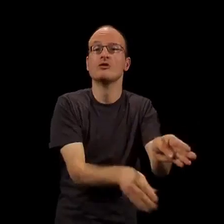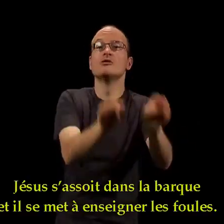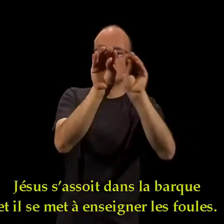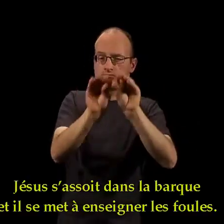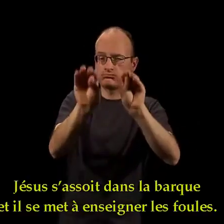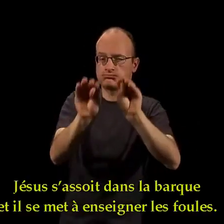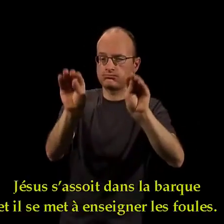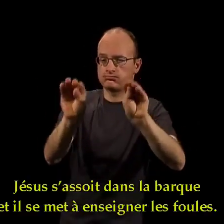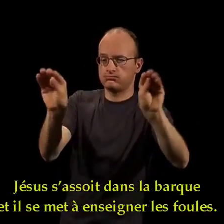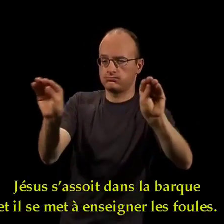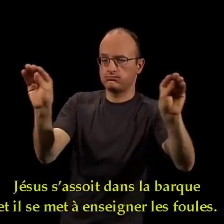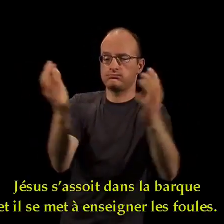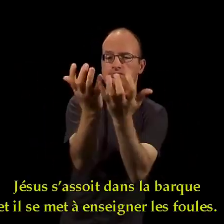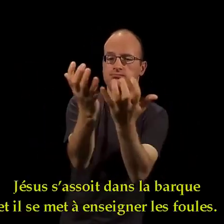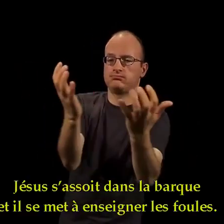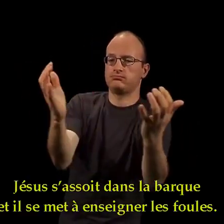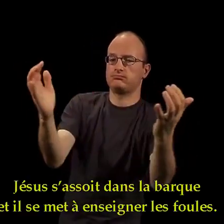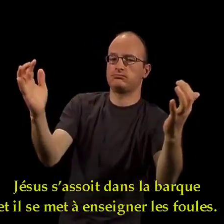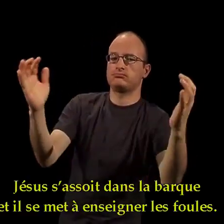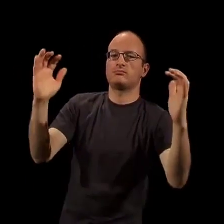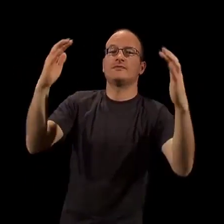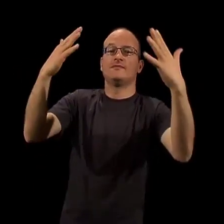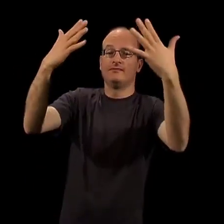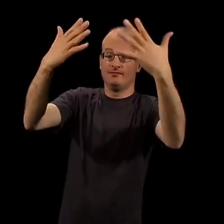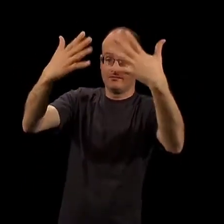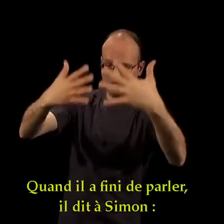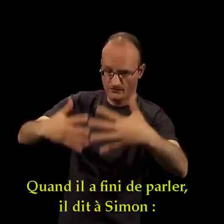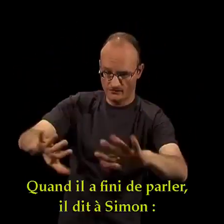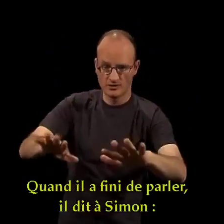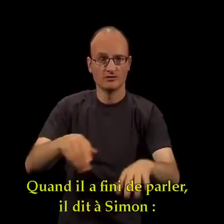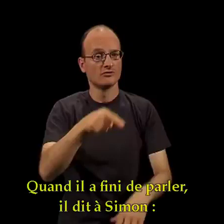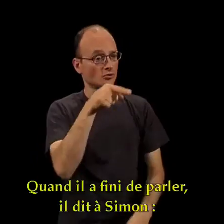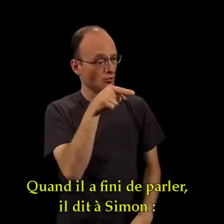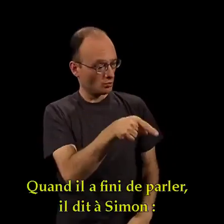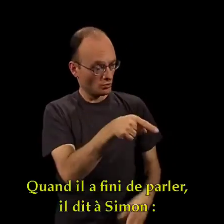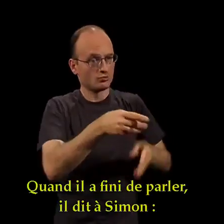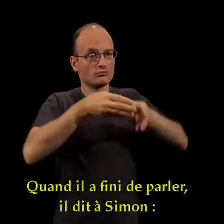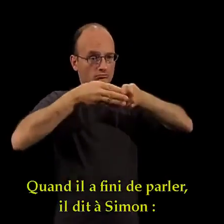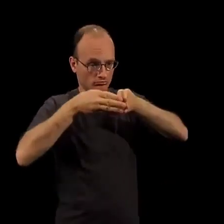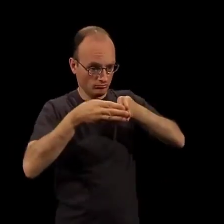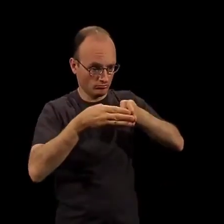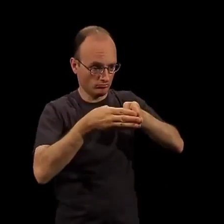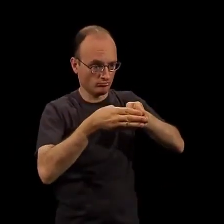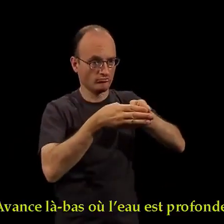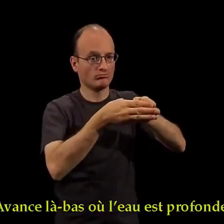bord. Jésus s'assoit dans la barque et il se met à enseigner les foules. Quand il a fini de parler, il dit à